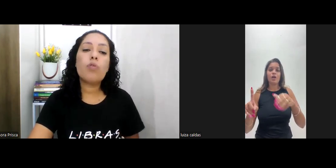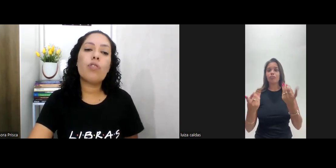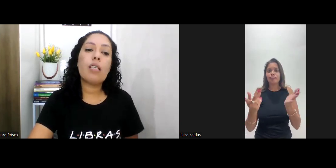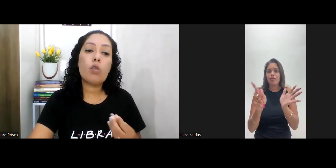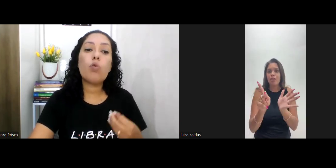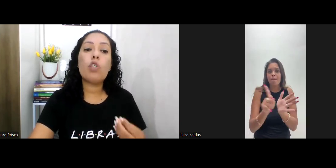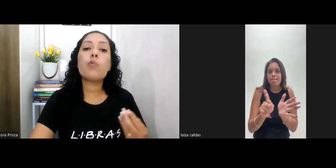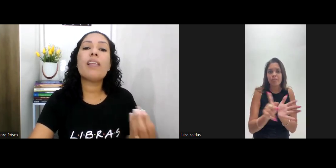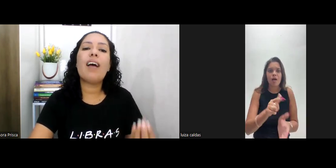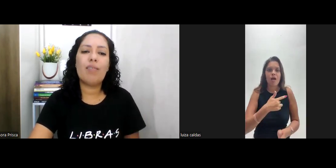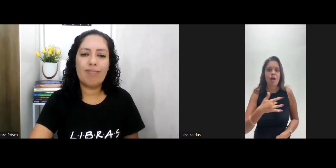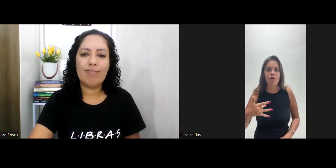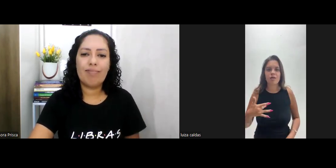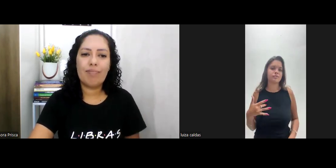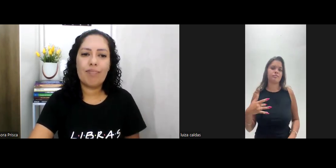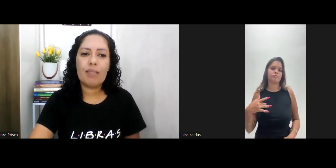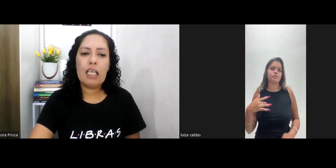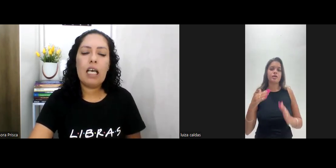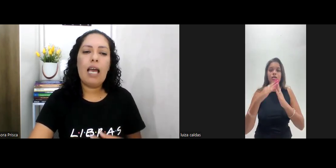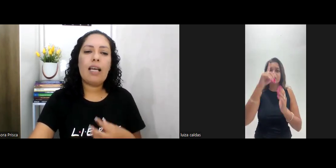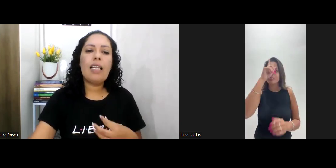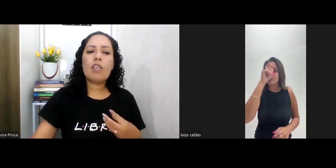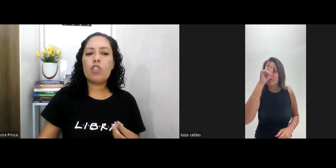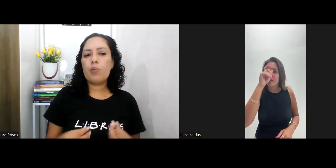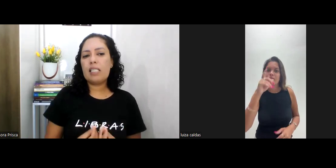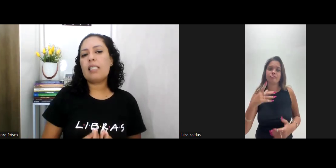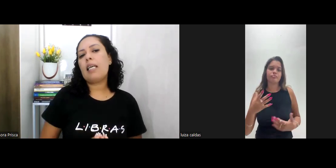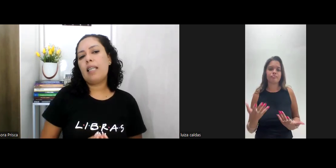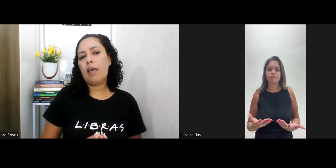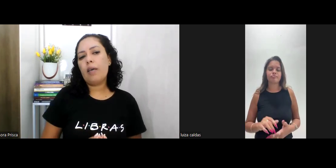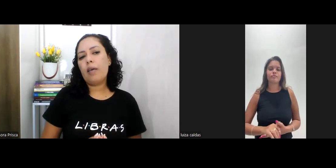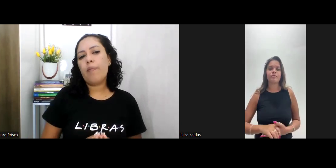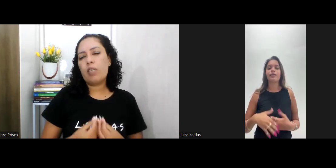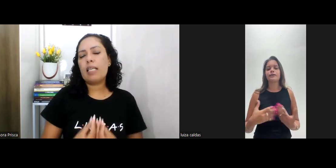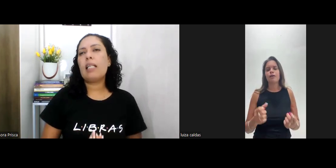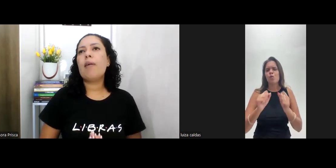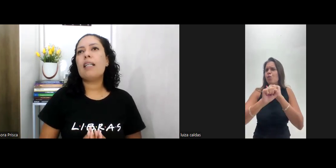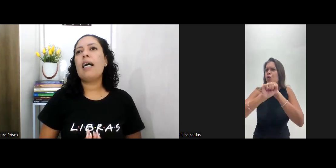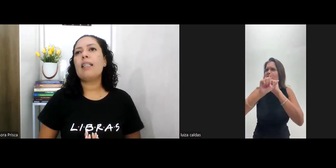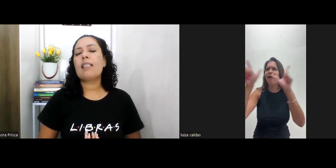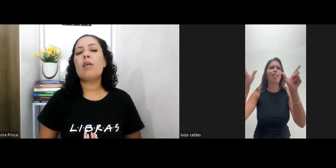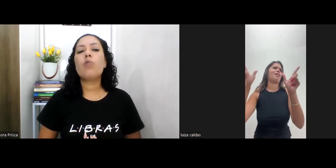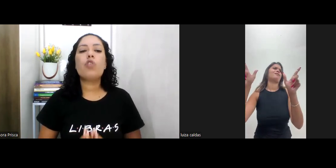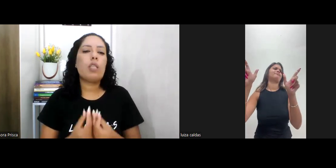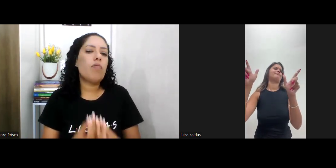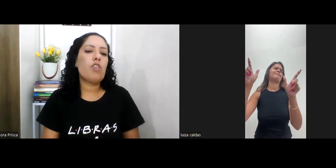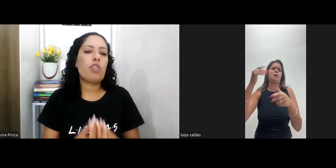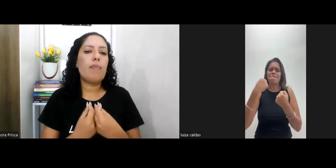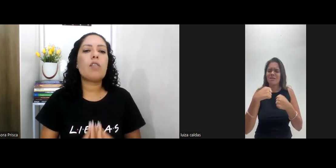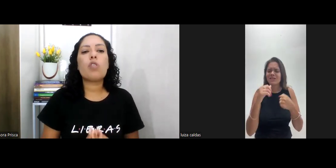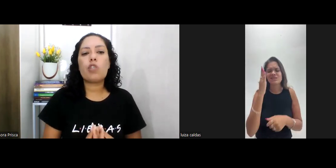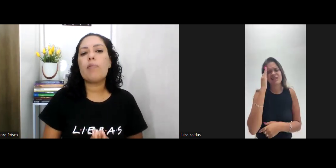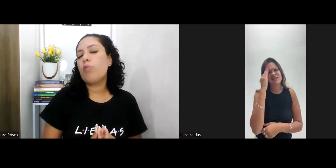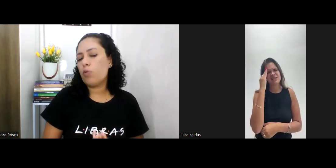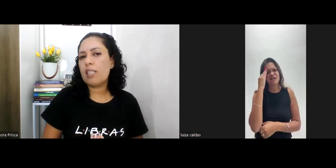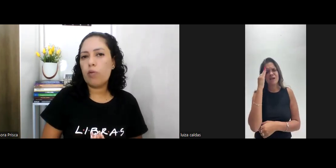da saúde, dentro do hospital. É claro que a gente precisa entender, você que trabalha na área da saúde, talvez